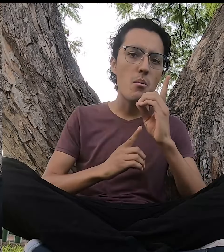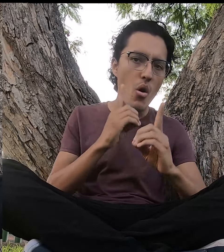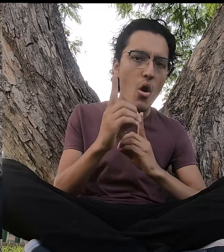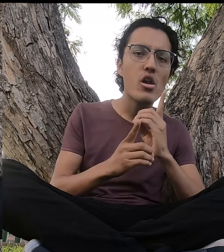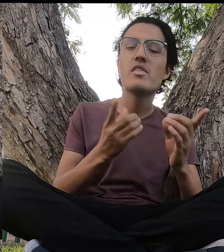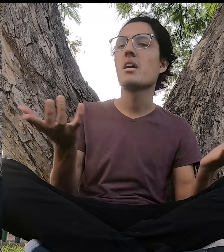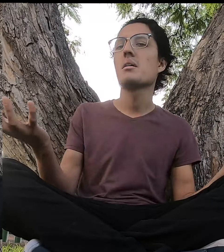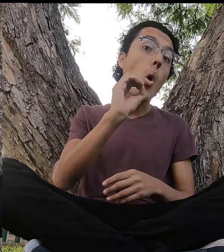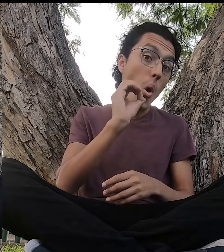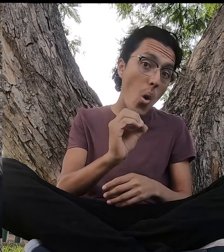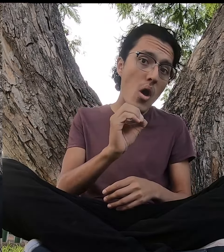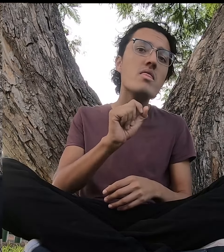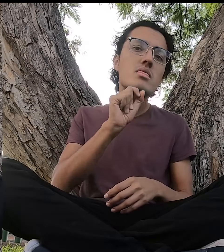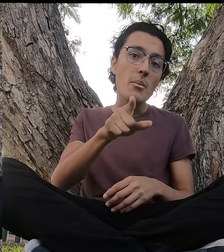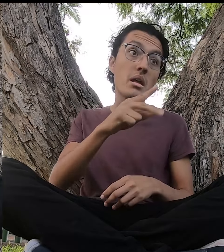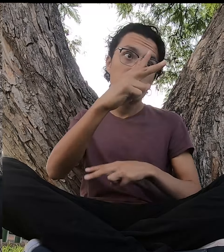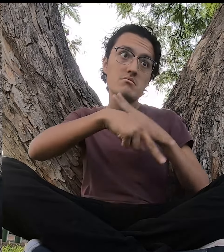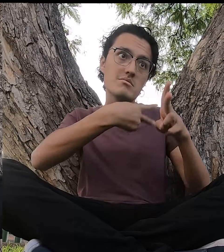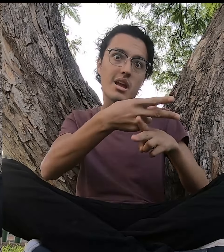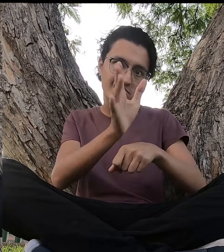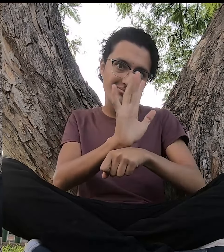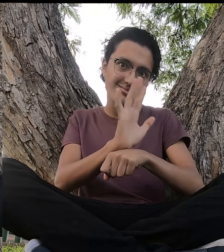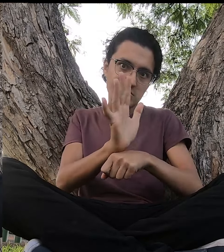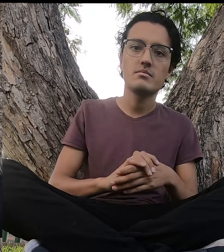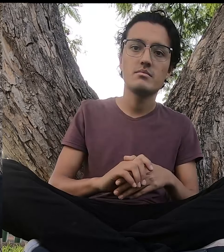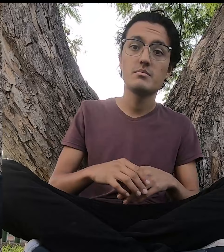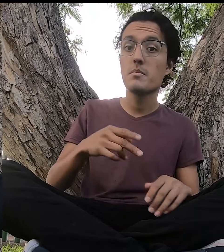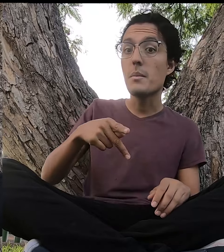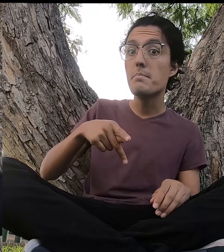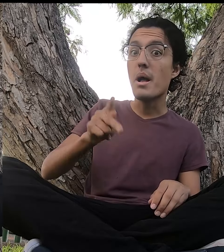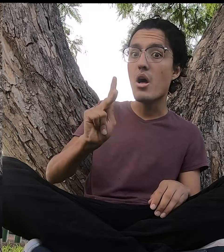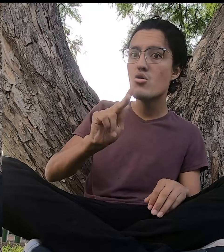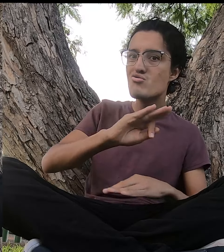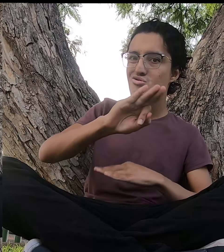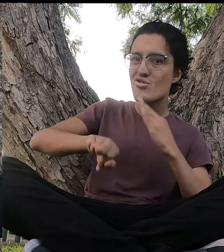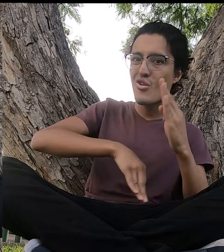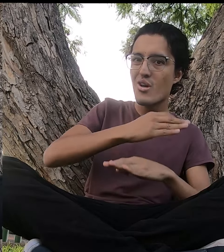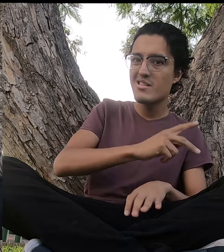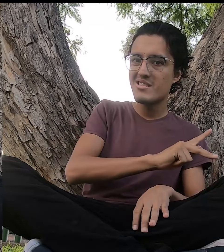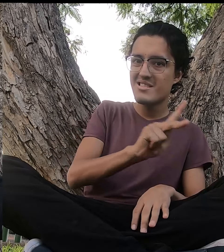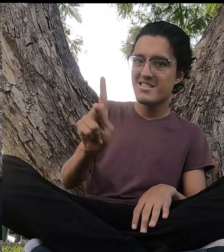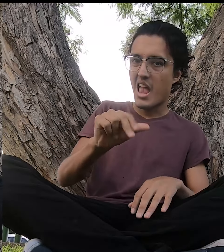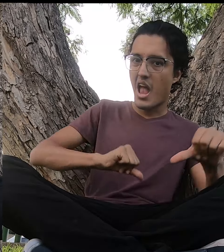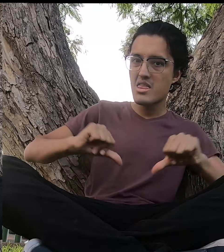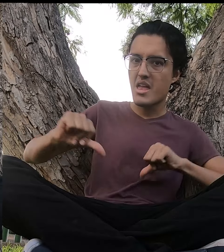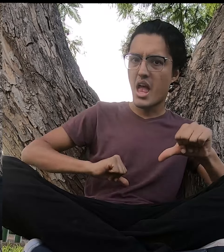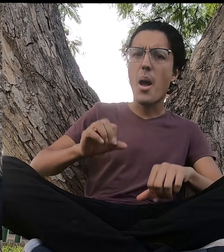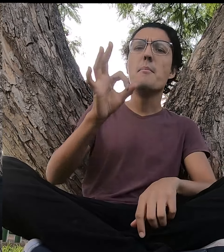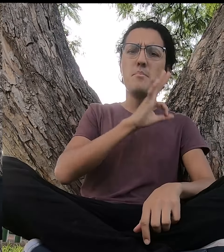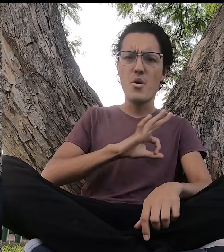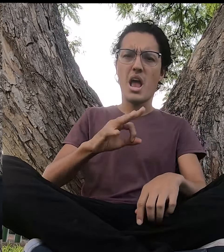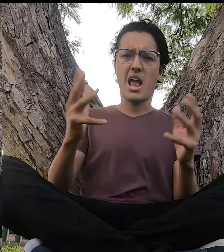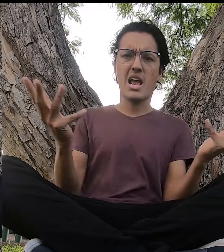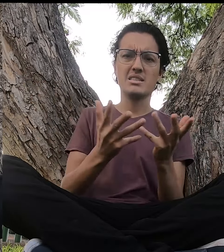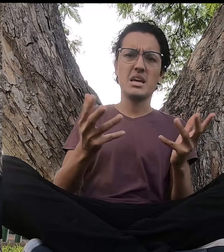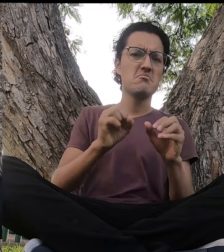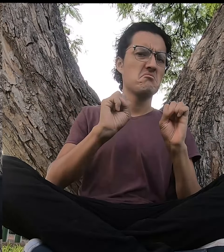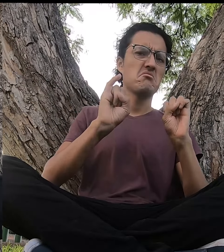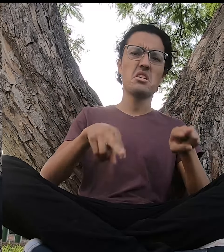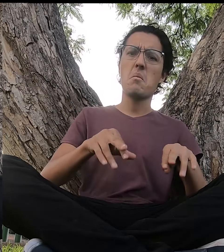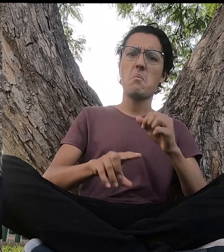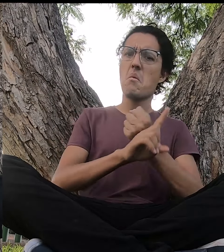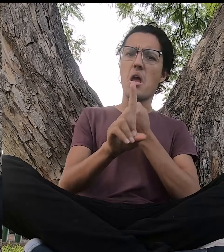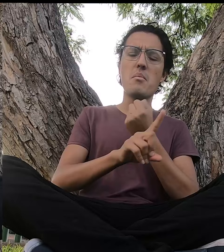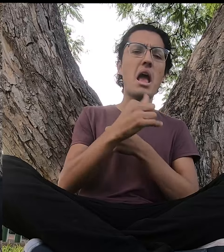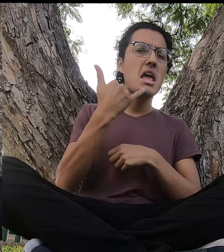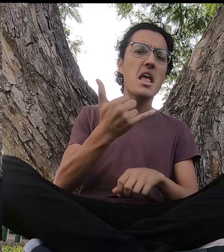deporte o incluso ir al cine. Pero todas esas actividades las podemos hacer sin ningún problema y de